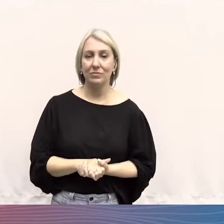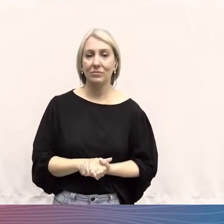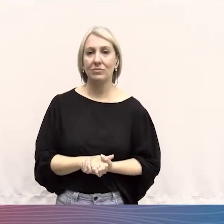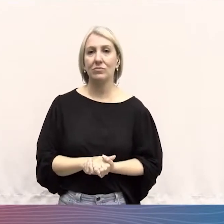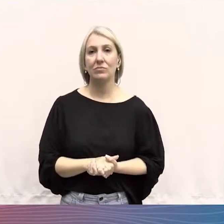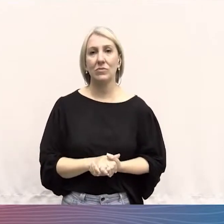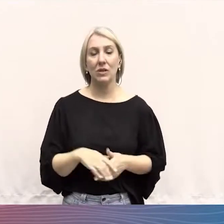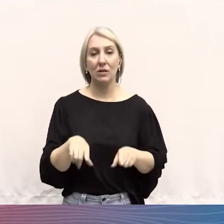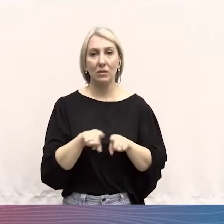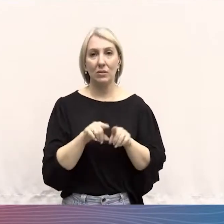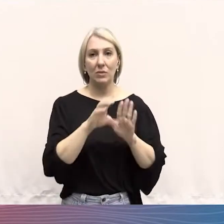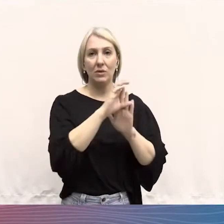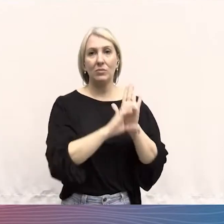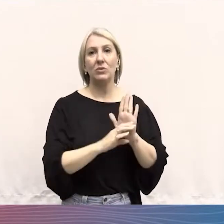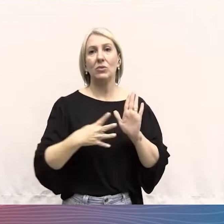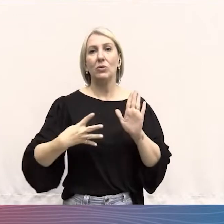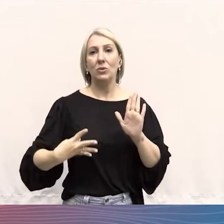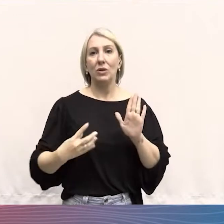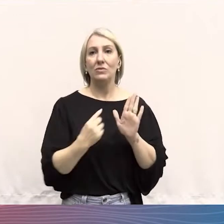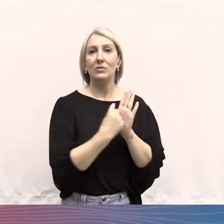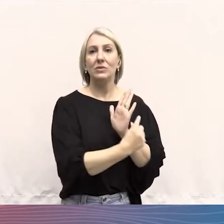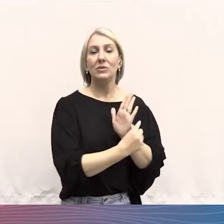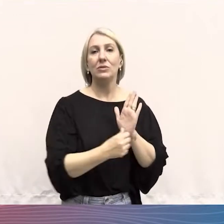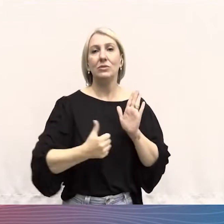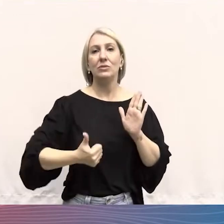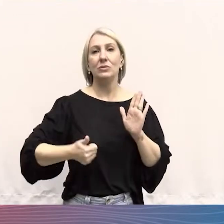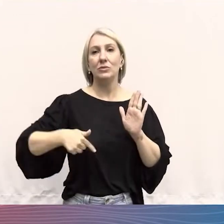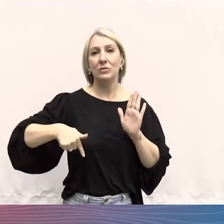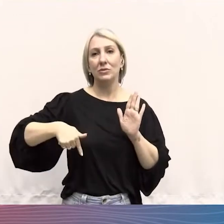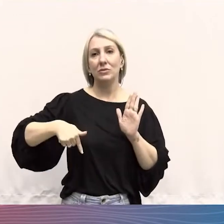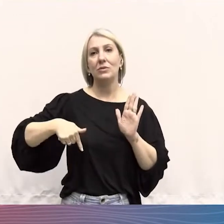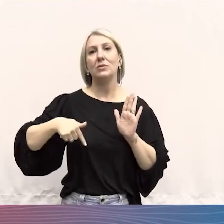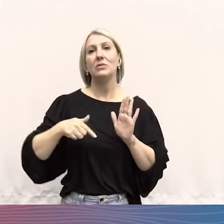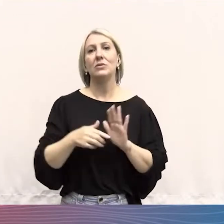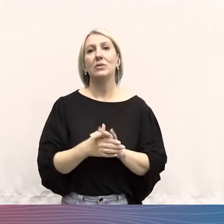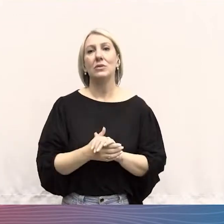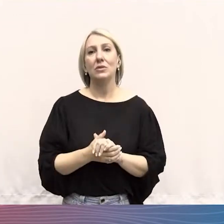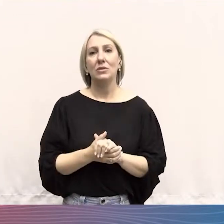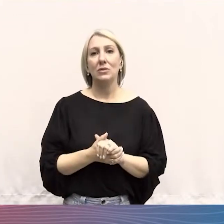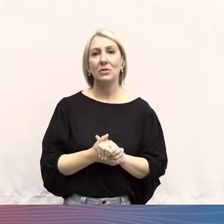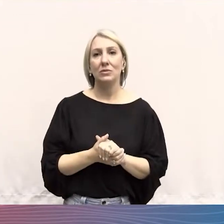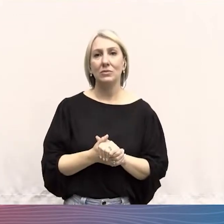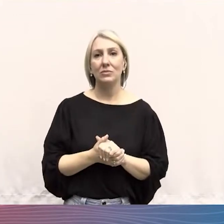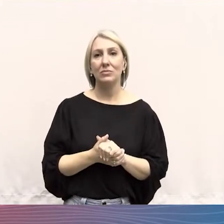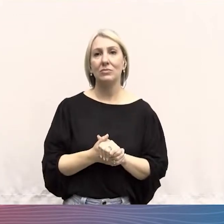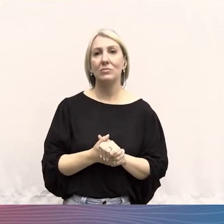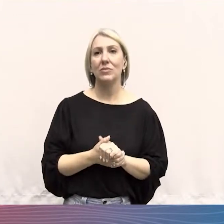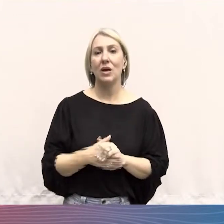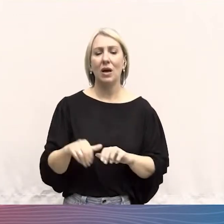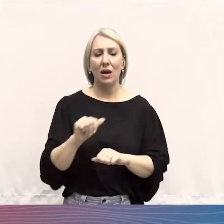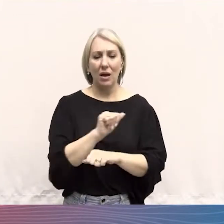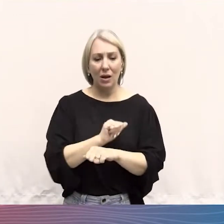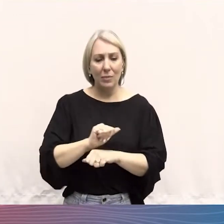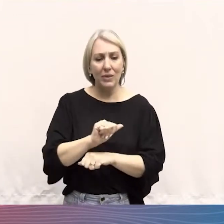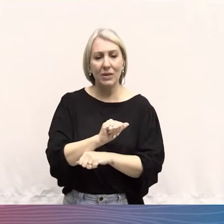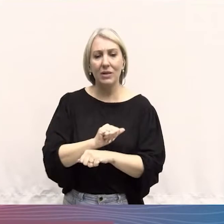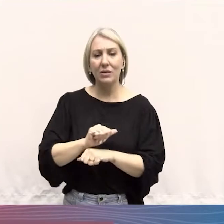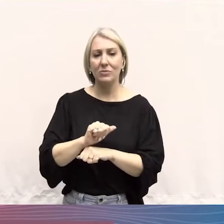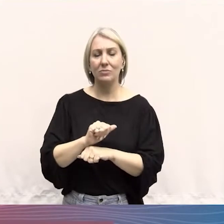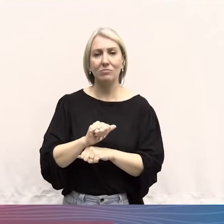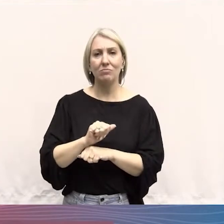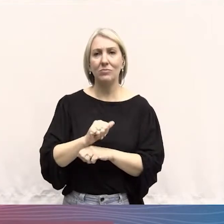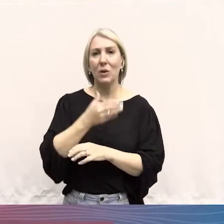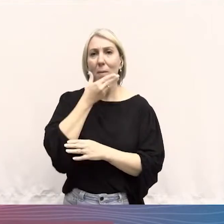também no capítulo 4, versículo 17, por Pai de muitas nações te constituir, perante aquele no